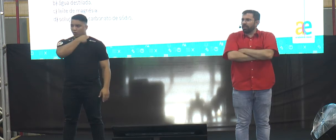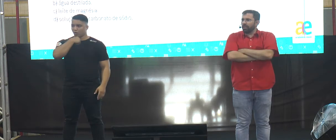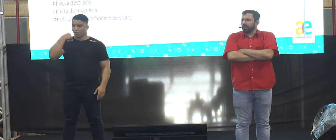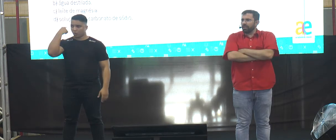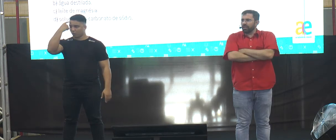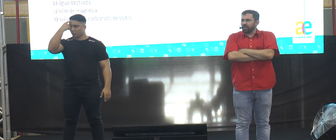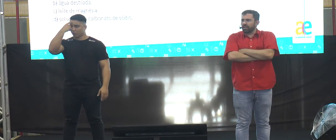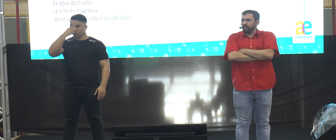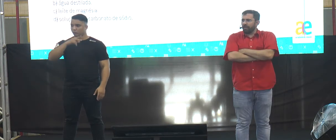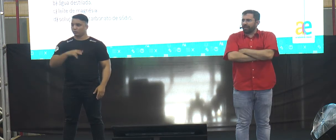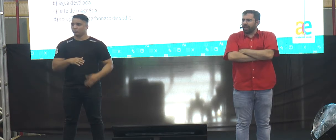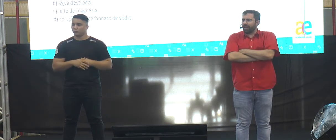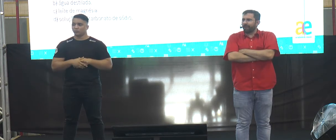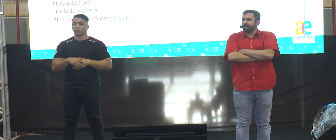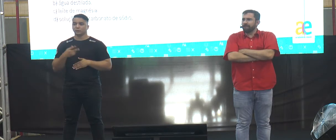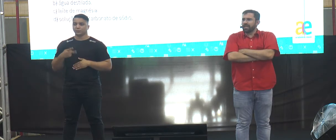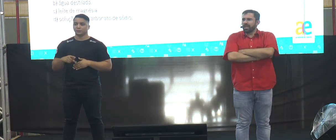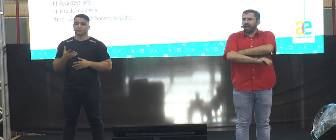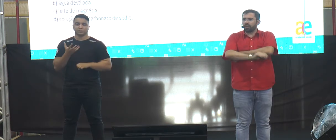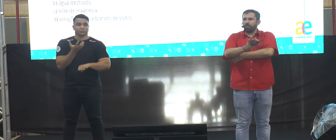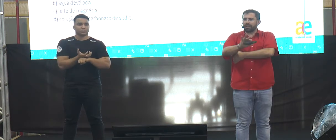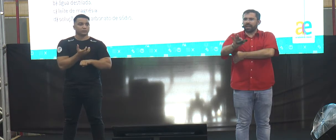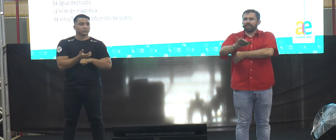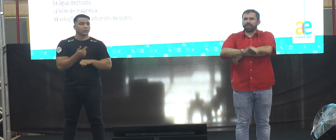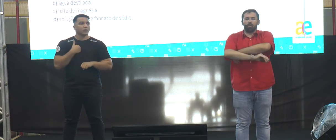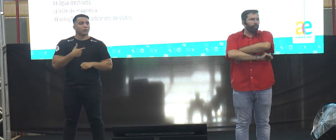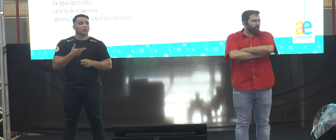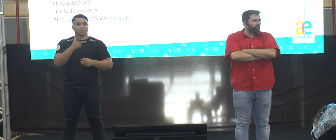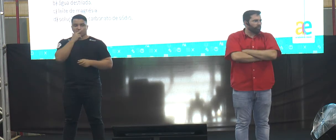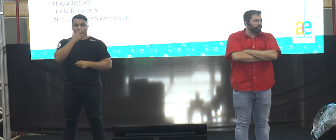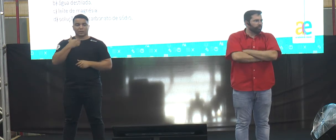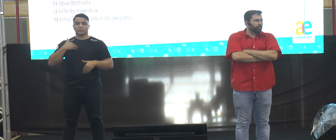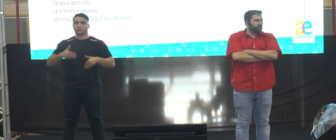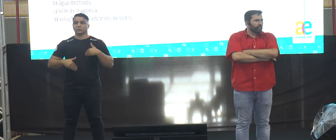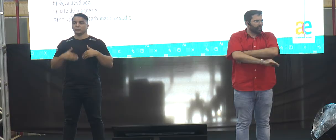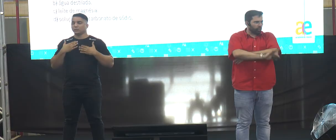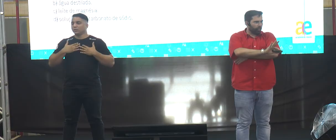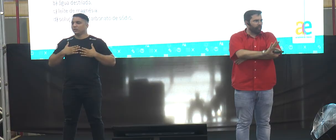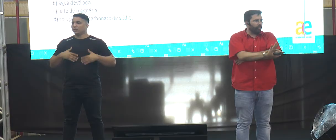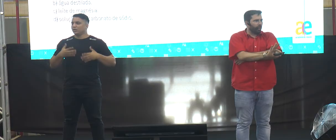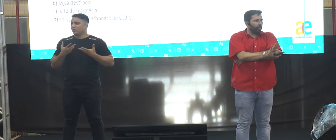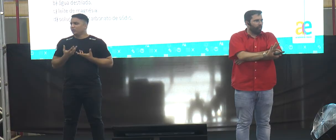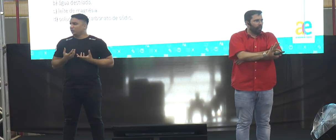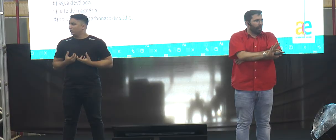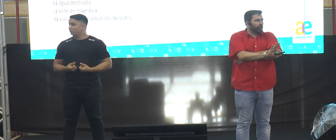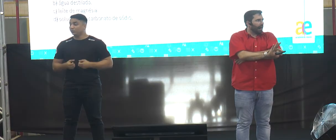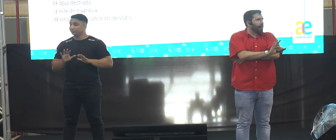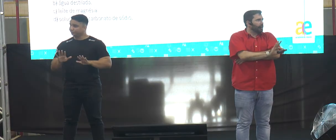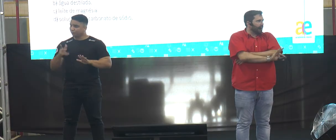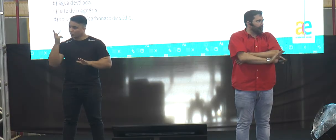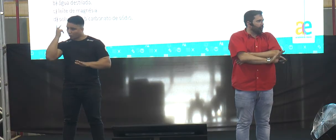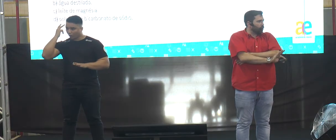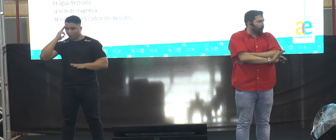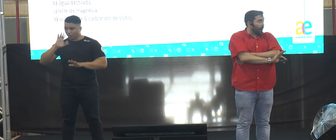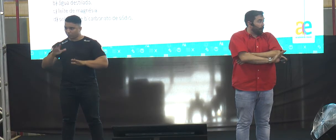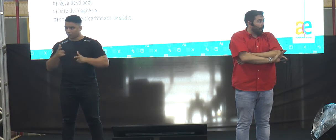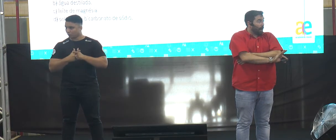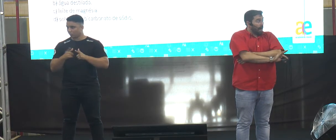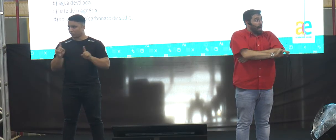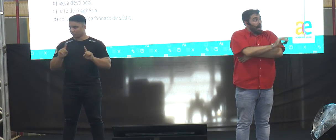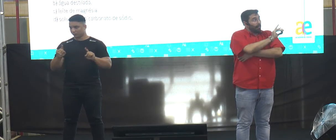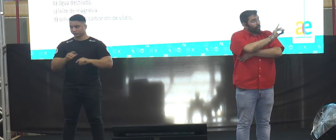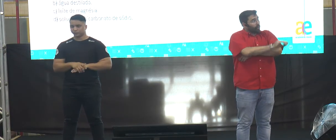gente está em cima da matéria, a gente começa a cansar um pouquinho. Isso é super normal, tá? Nada de